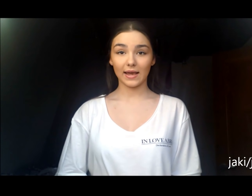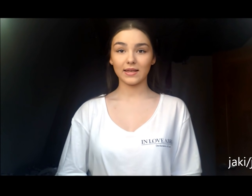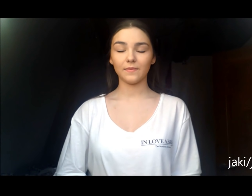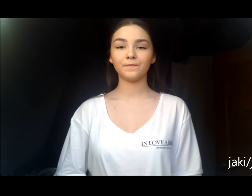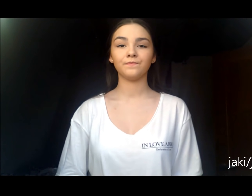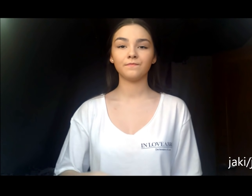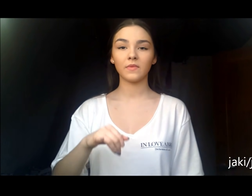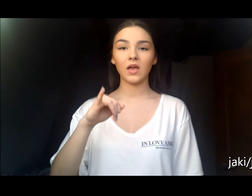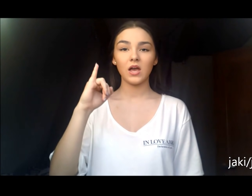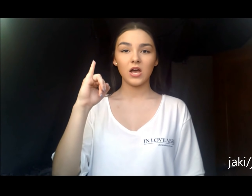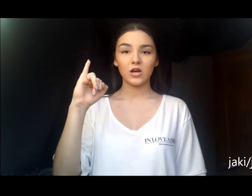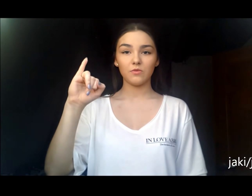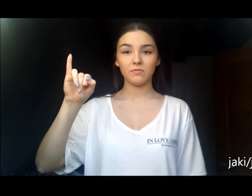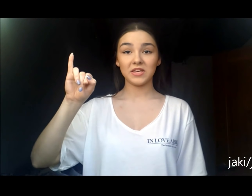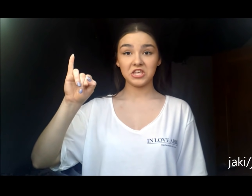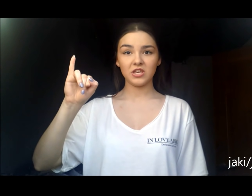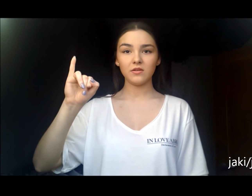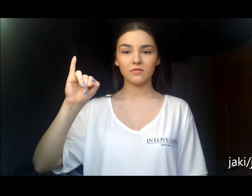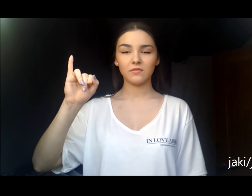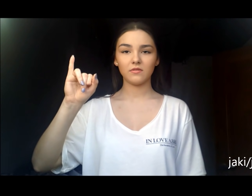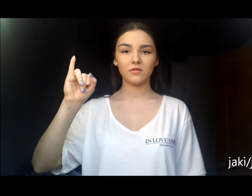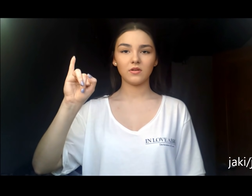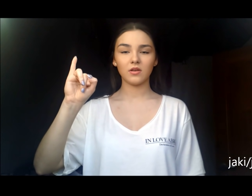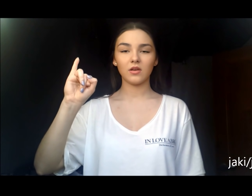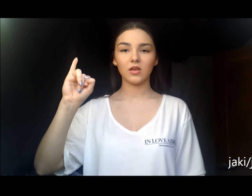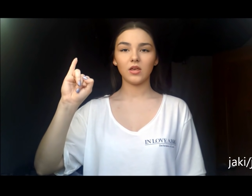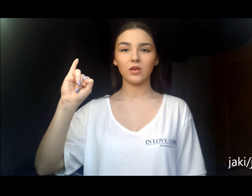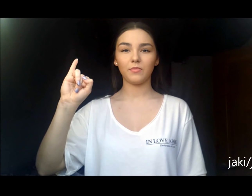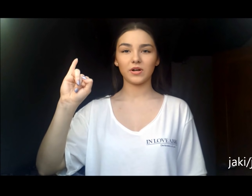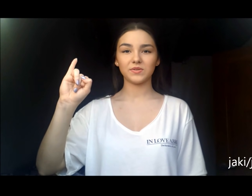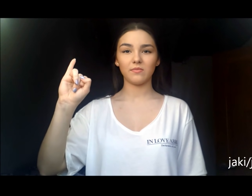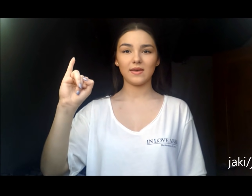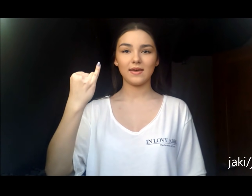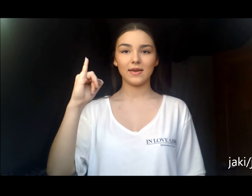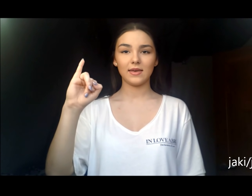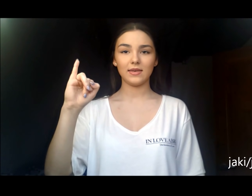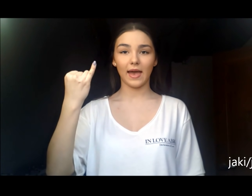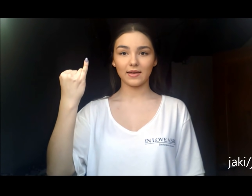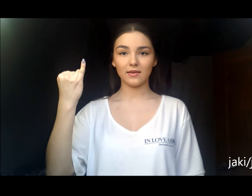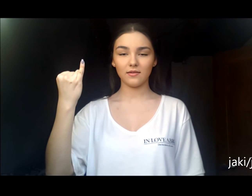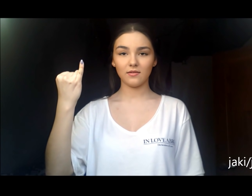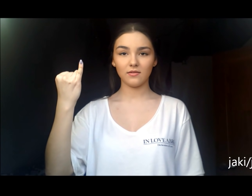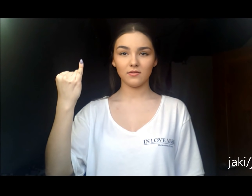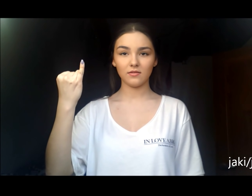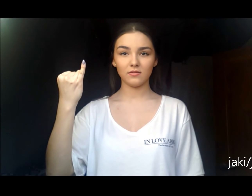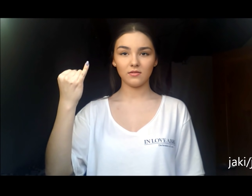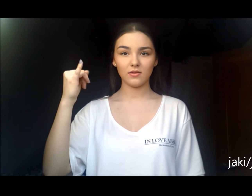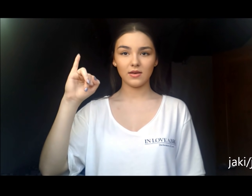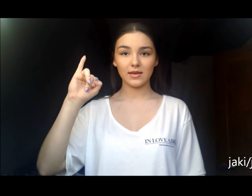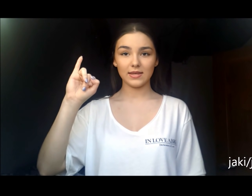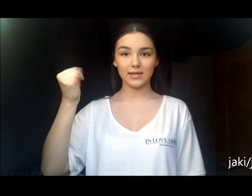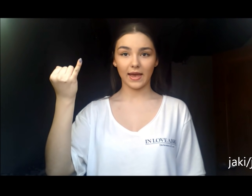Jaki? Robimy i pokazujemy. Jaki?